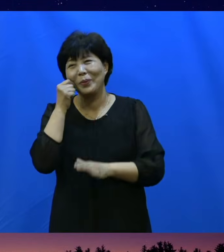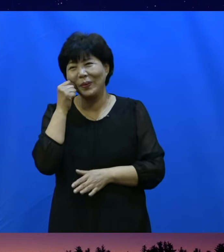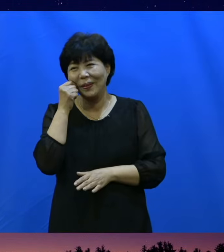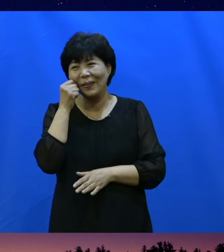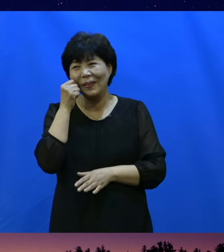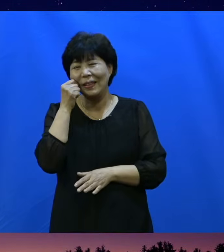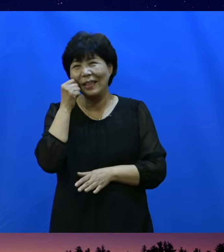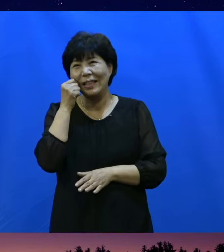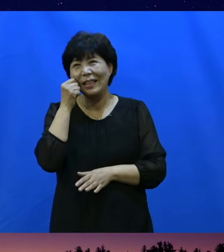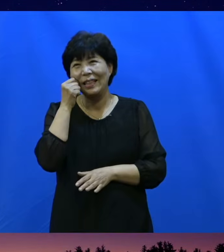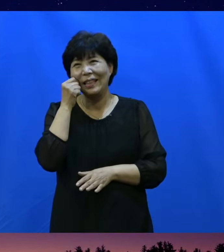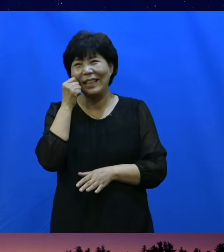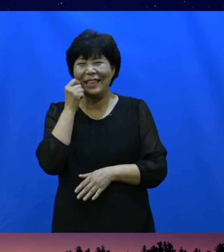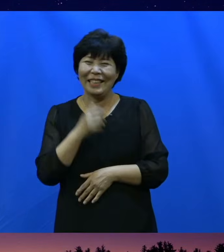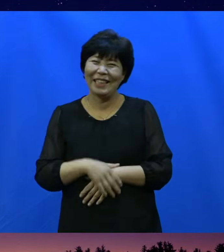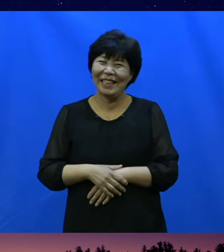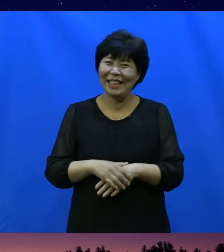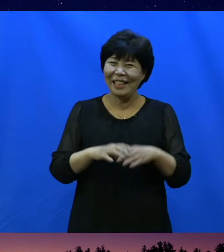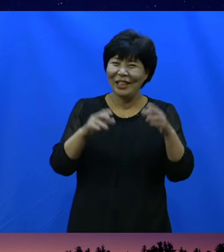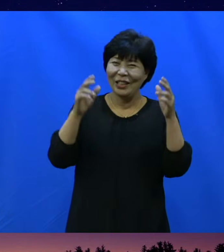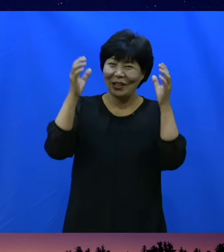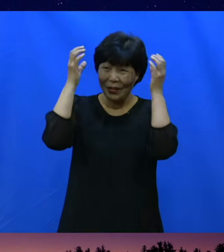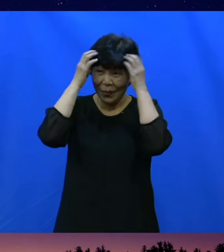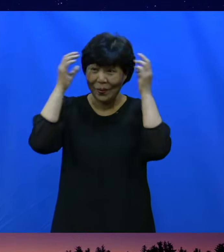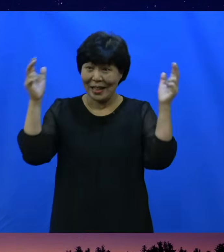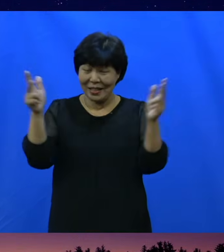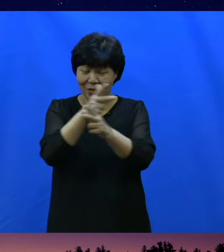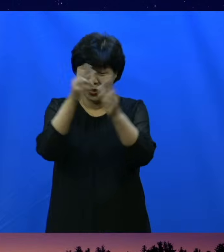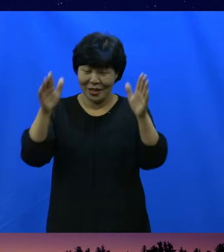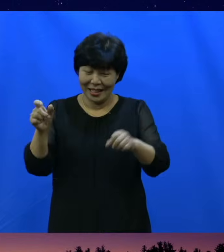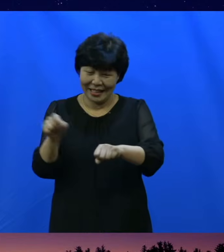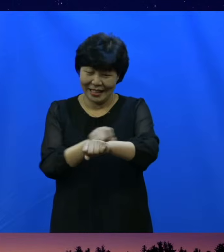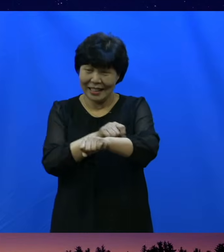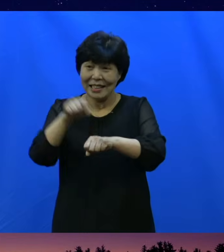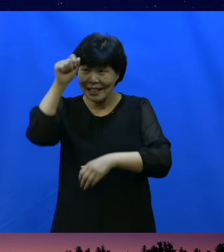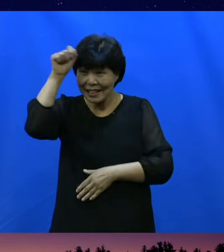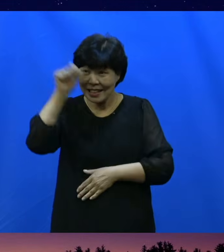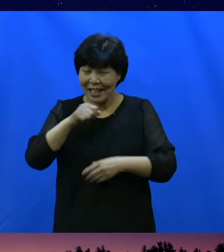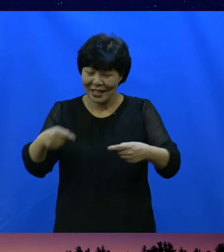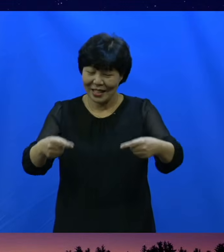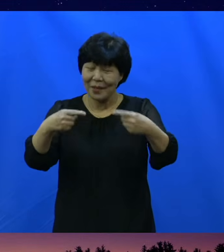알고 싶으면 고난 중간에 오세요. 고난 중 특세에 오세요.